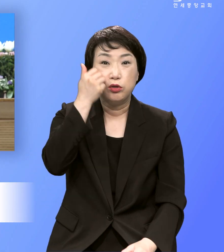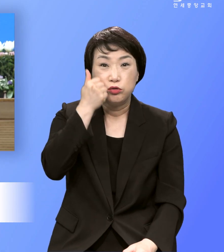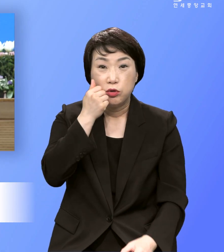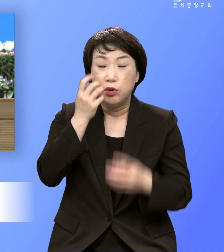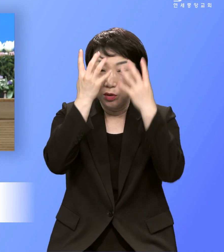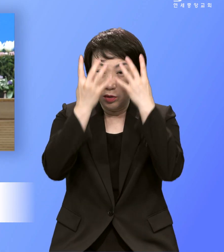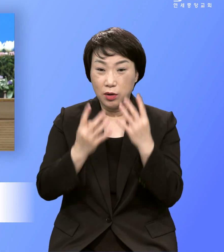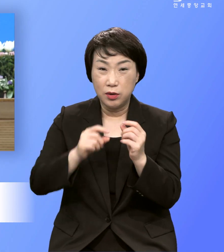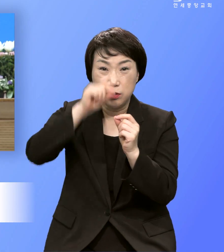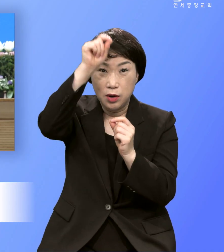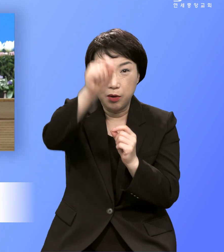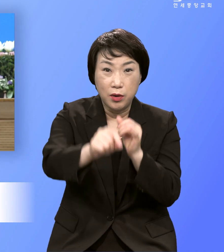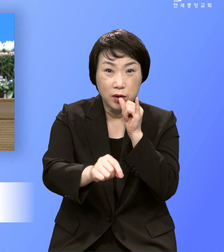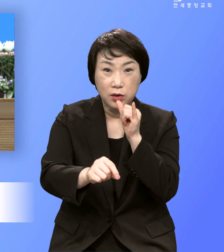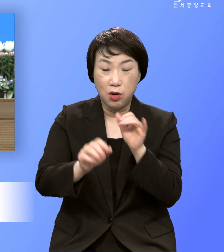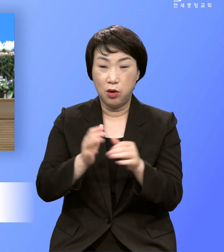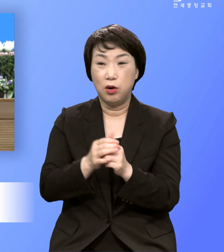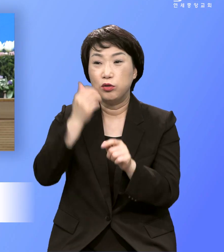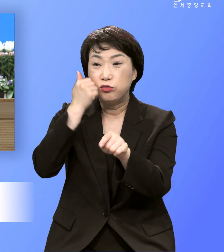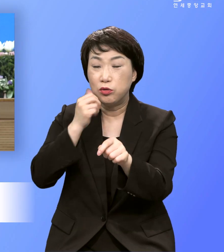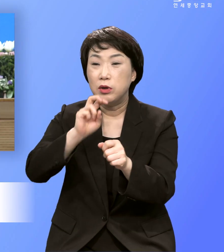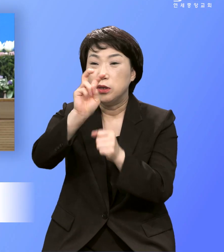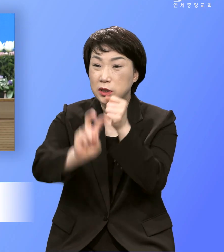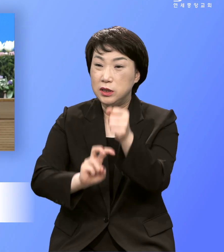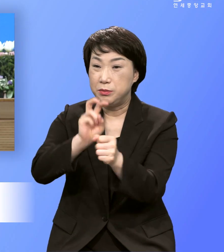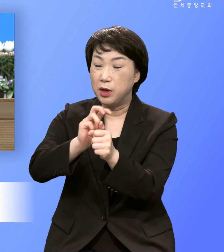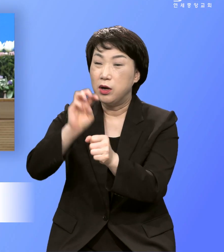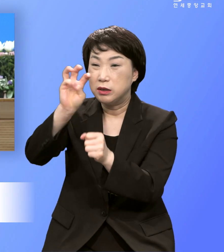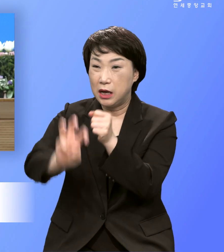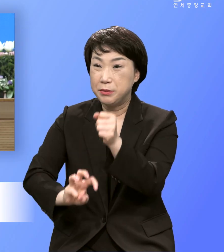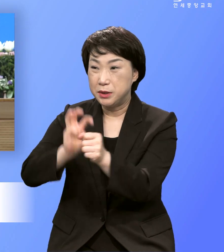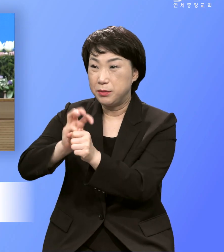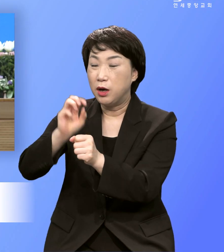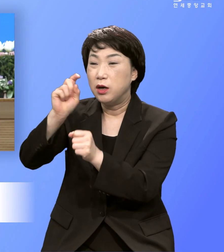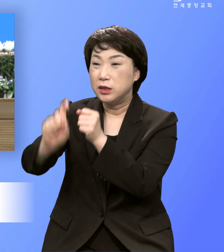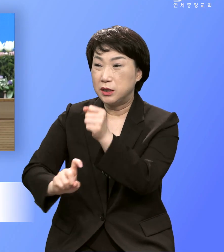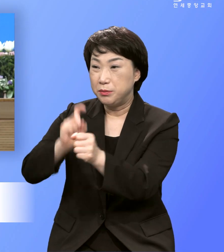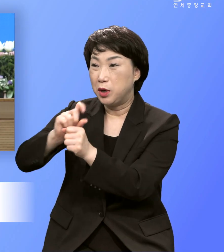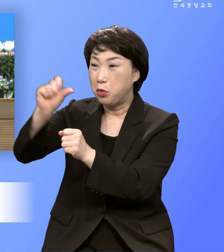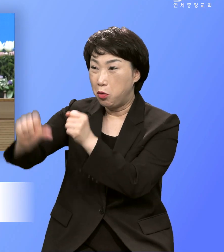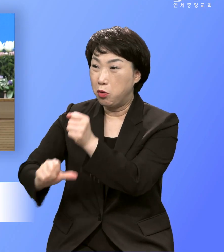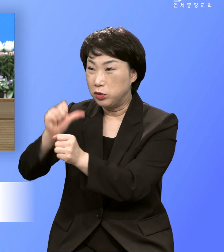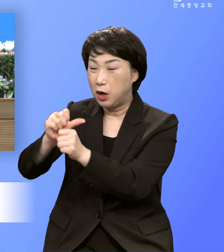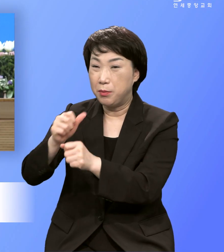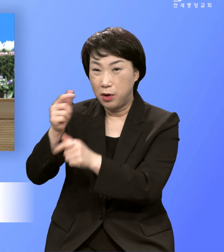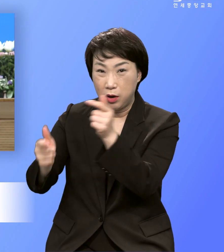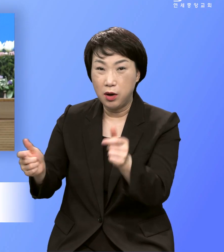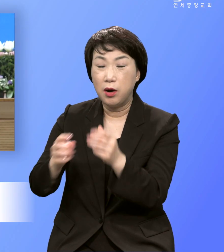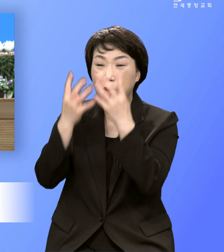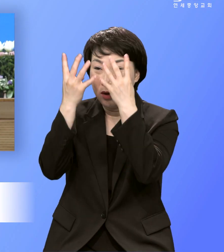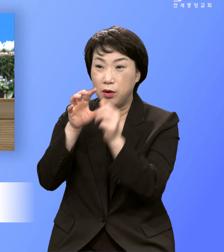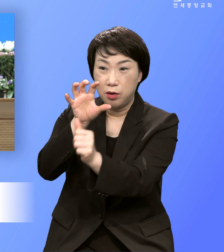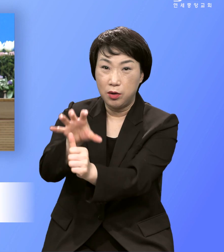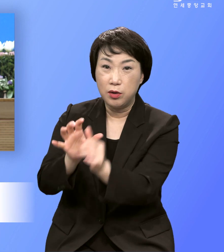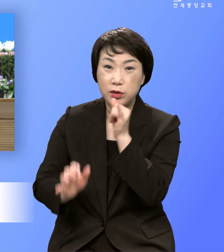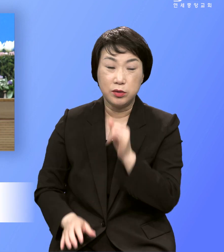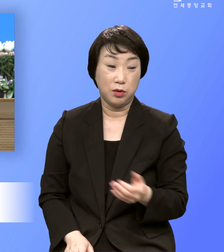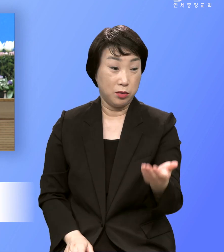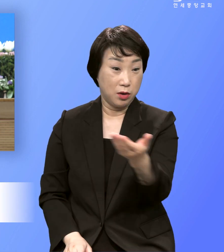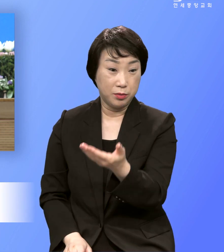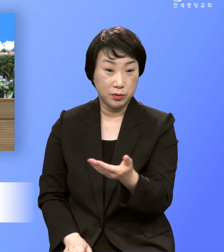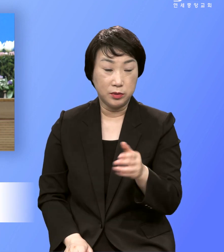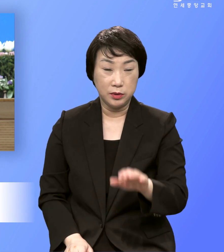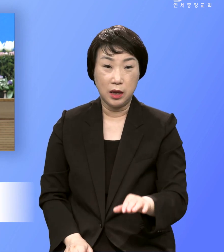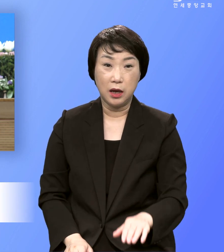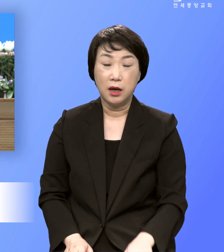무기징역도 당하고 20년, 30년, 10년, 5년. 근데 왜 대한민국이 국민을